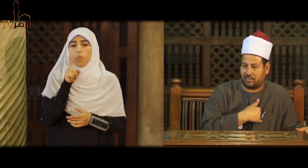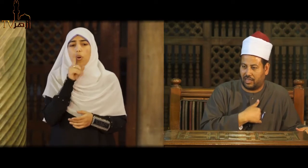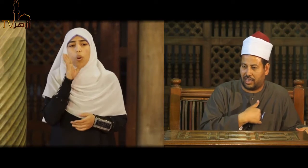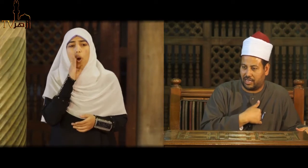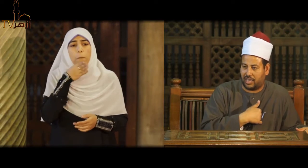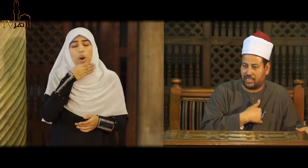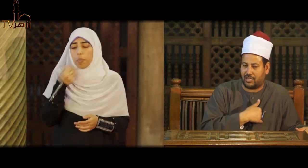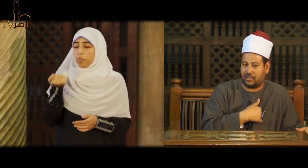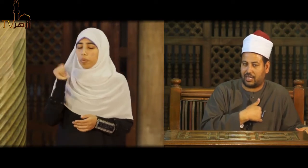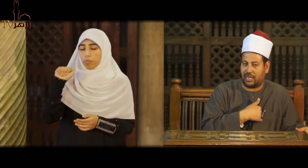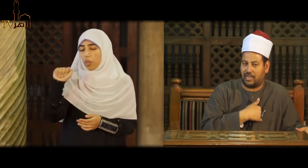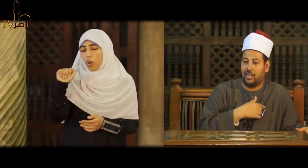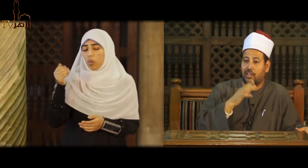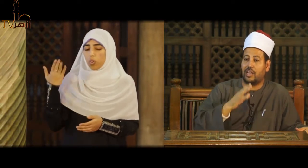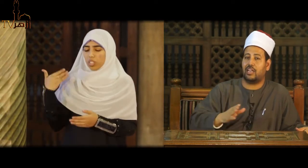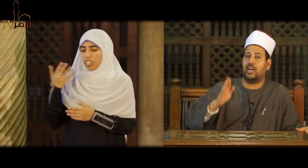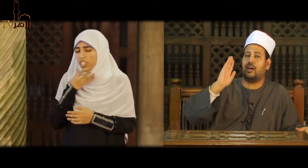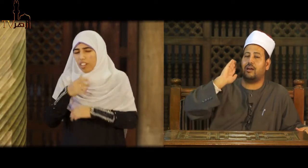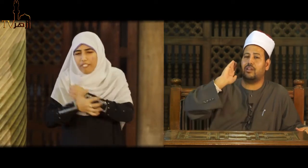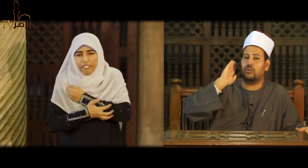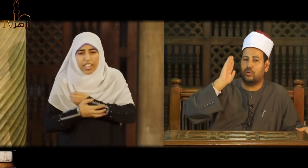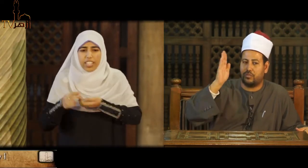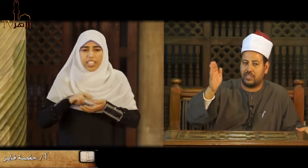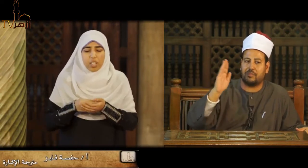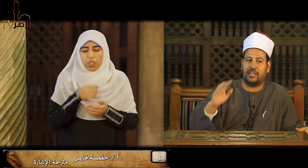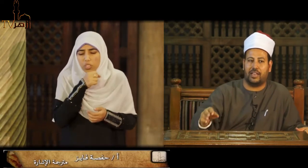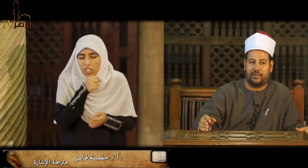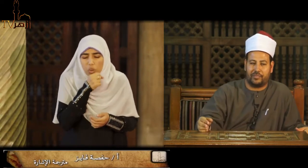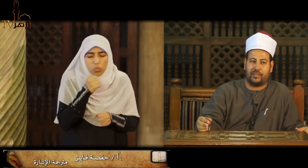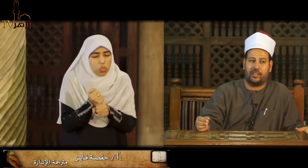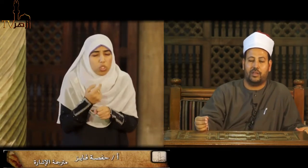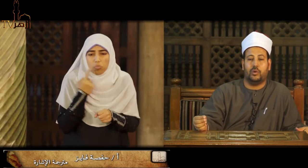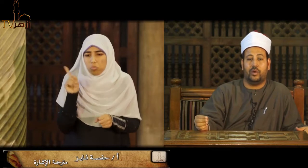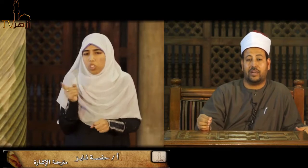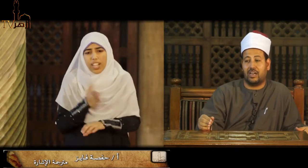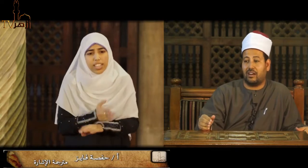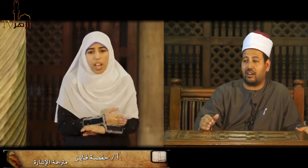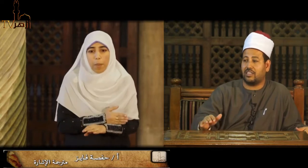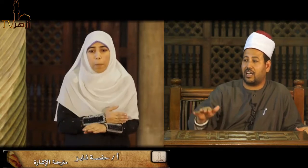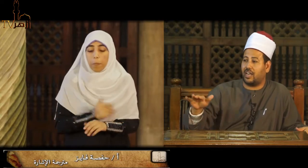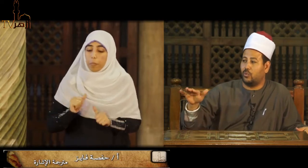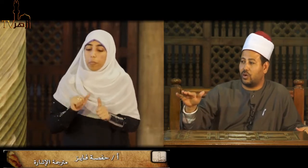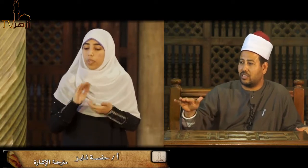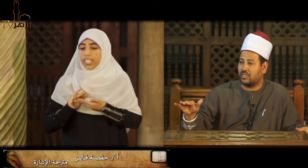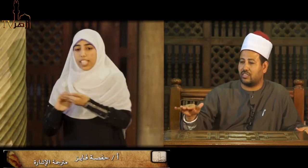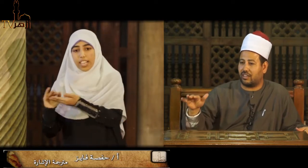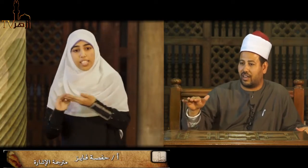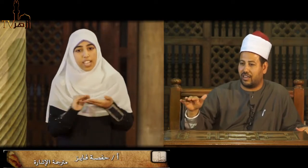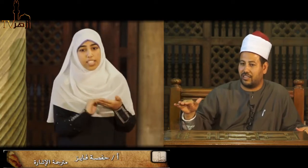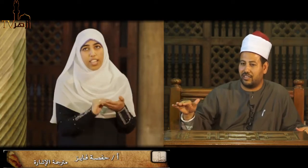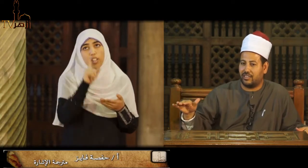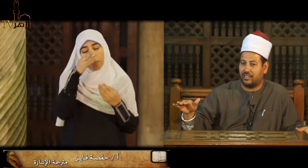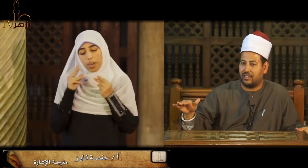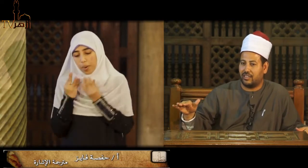بنية صالحة لله تبارك وتعالى، ذلك العمل يكون في سبيل الله. وإن كان خرج على ولد